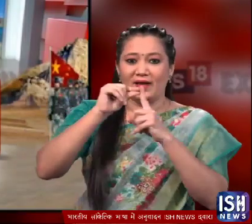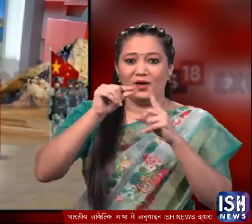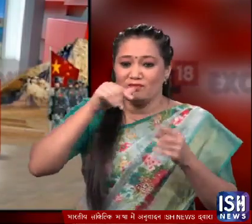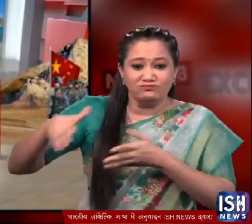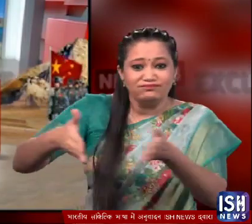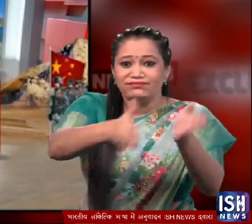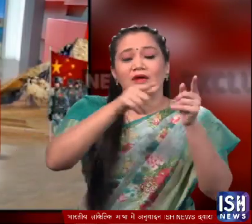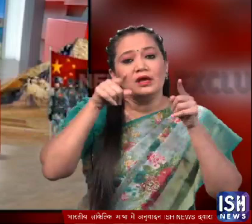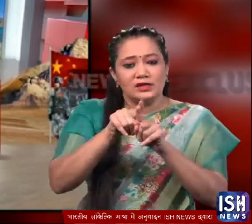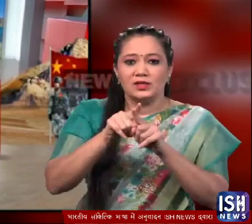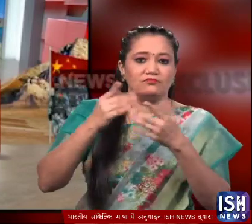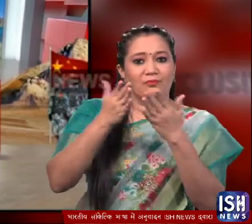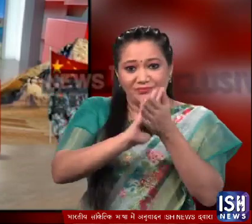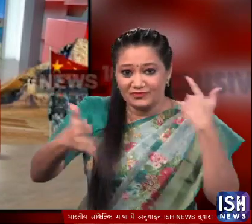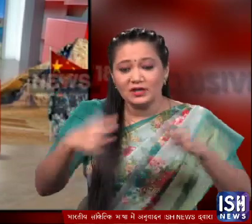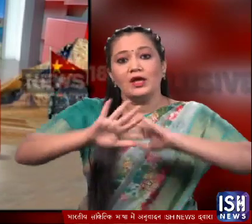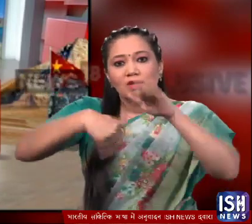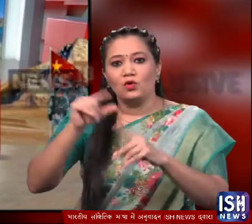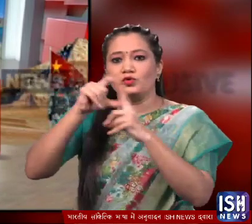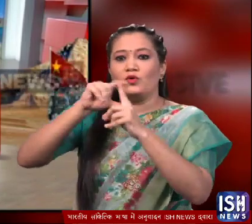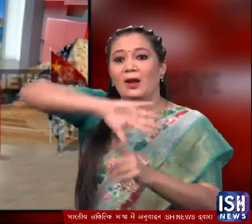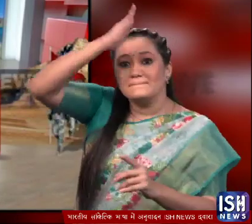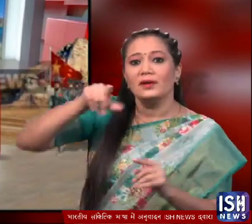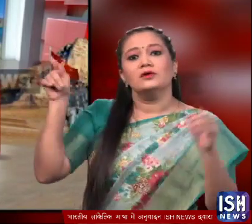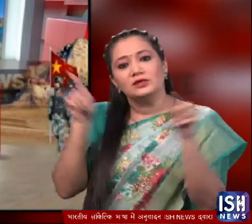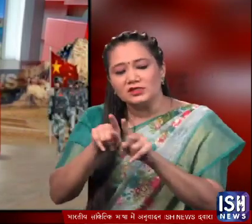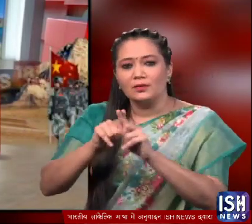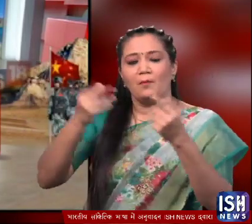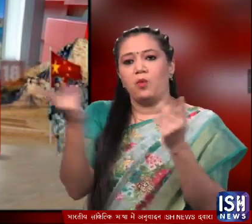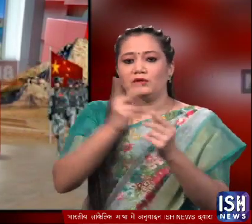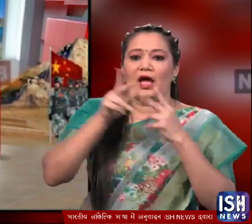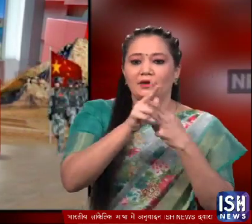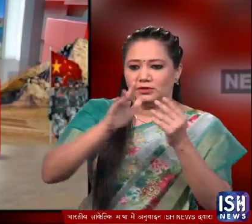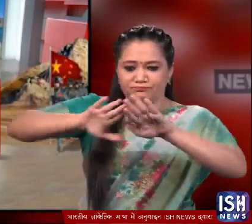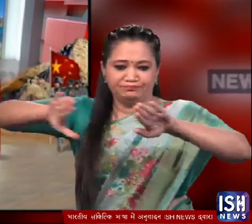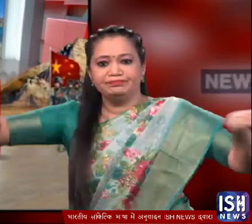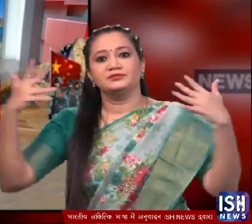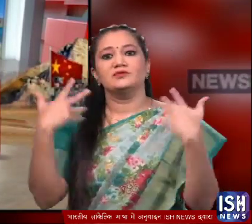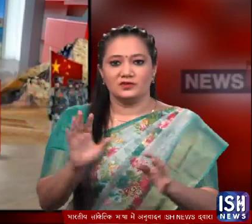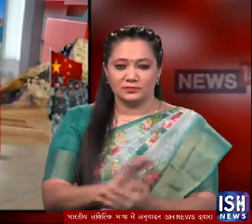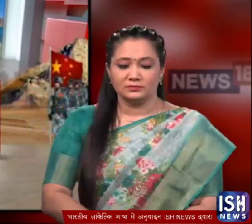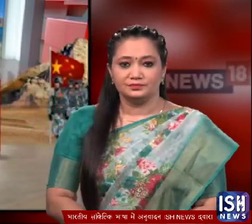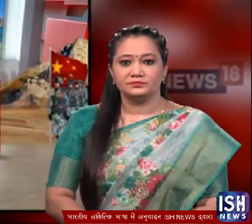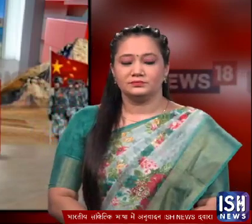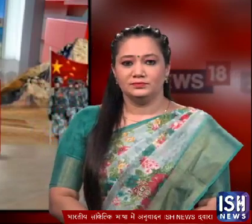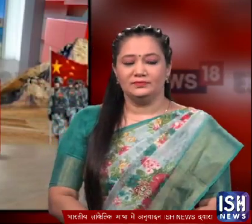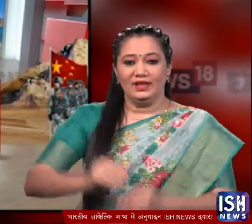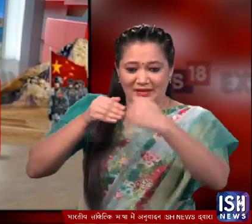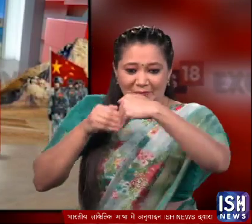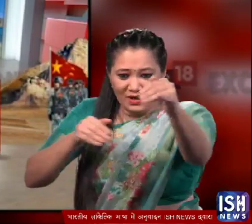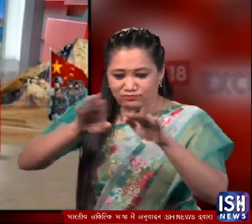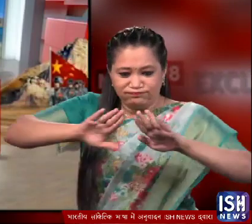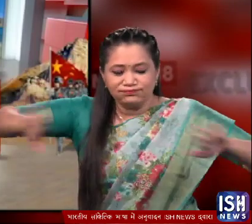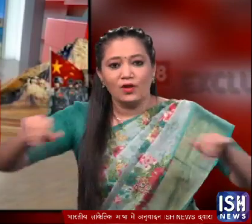बाद अब गोगरा हाइट्स में भी दोनों देशों की सेनाओं के पीछे हटने का काम पूरा हो गया और वहां आमने सामने तैनात